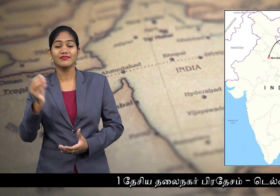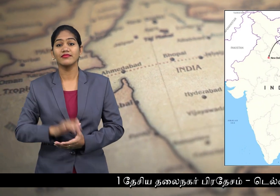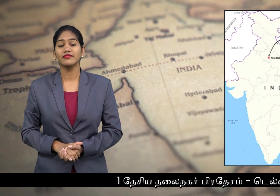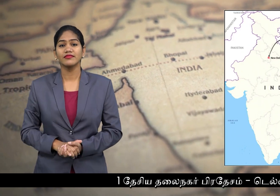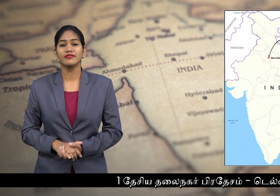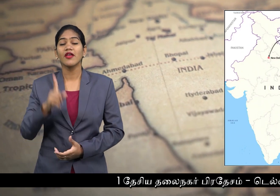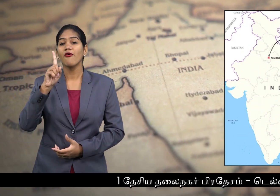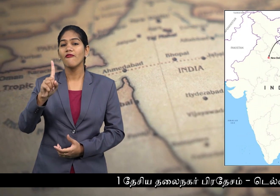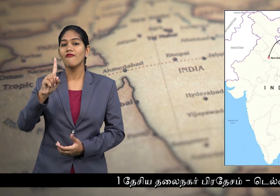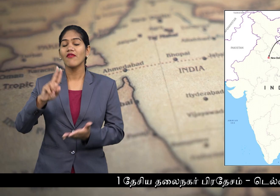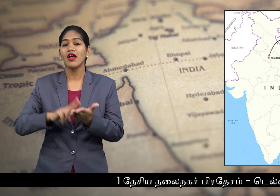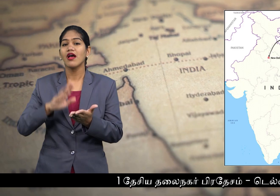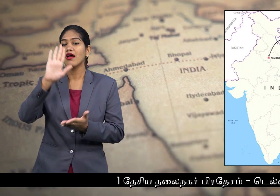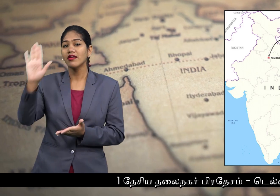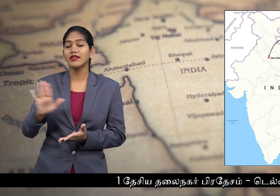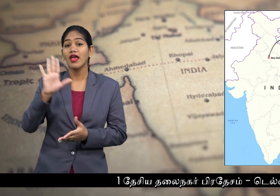தலைநகர் பிரதேசம் டெல்லி.